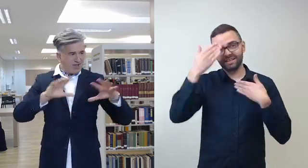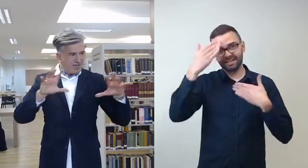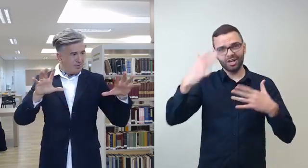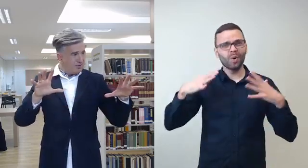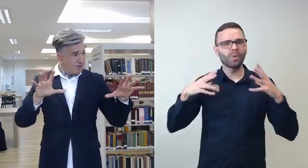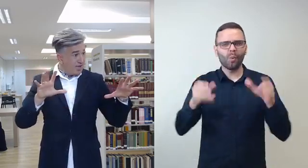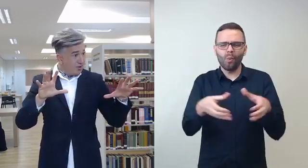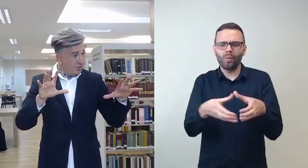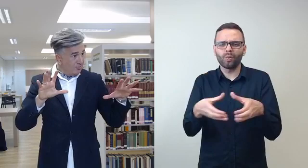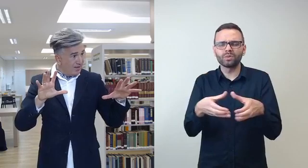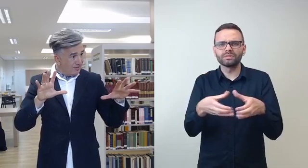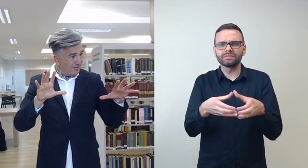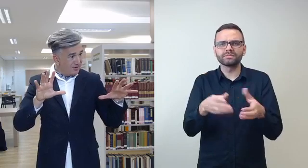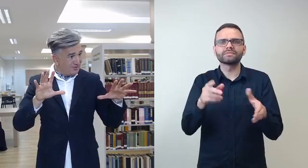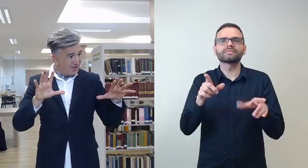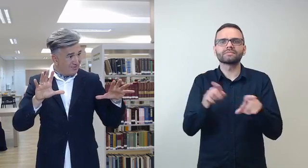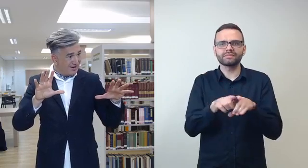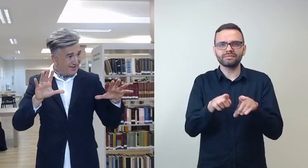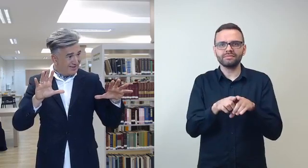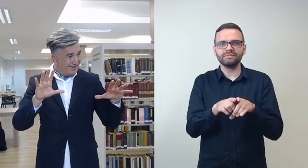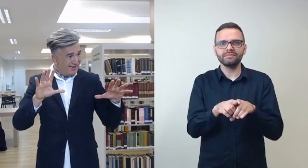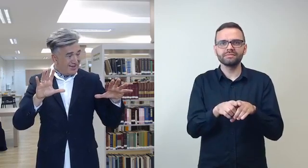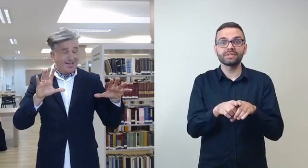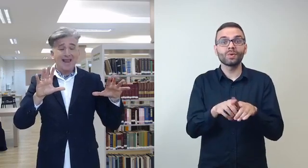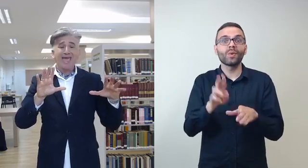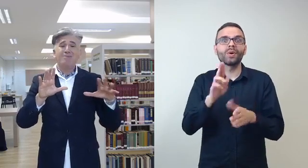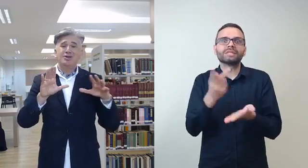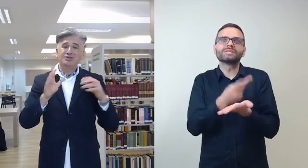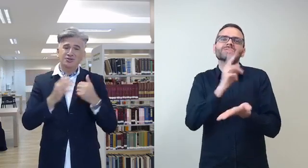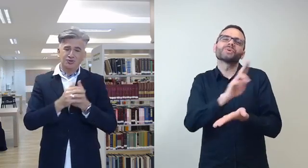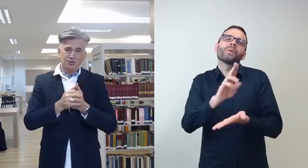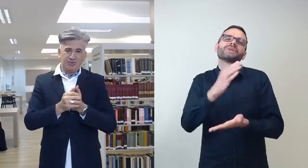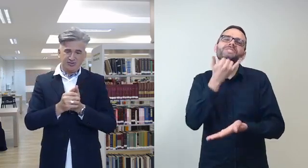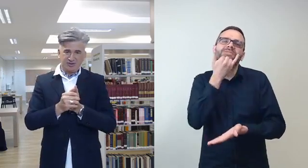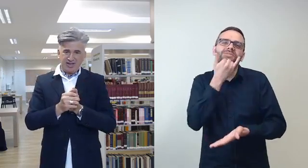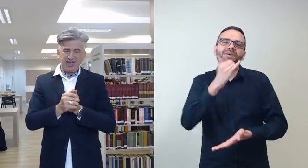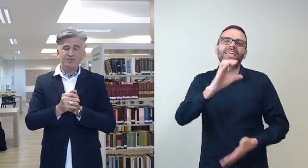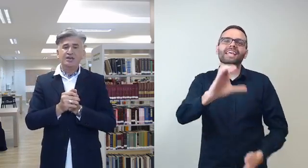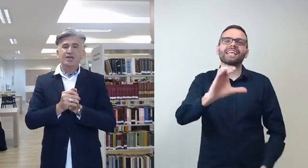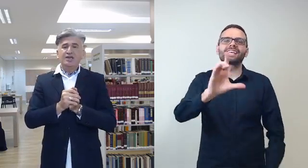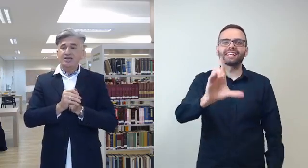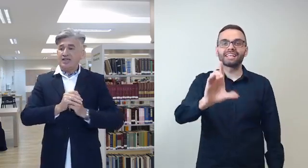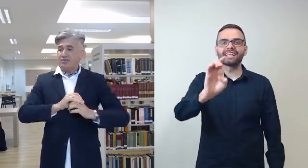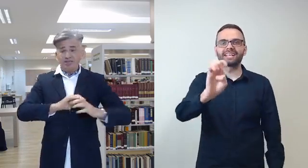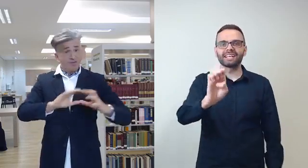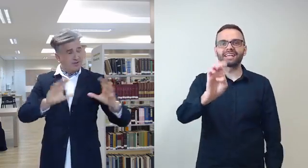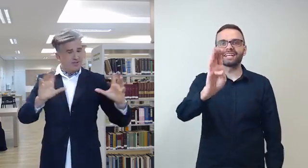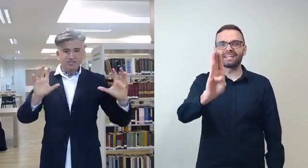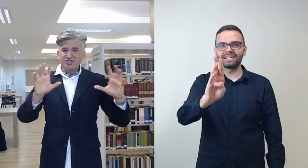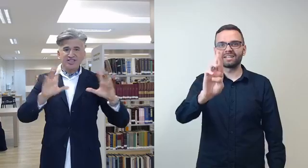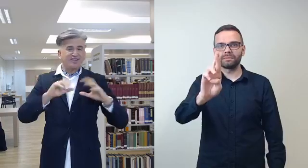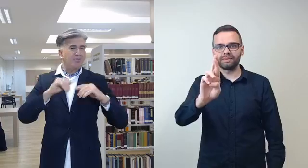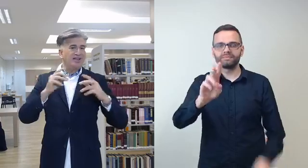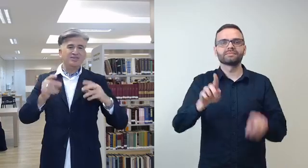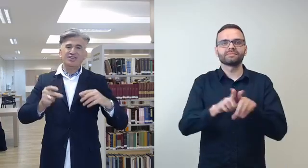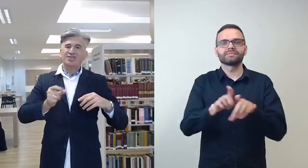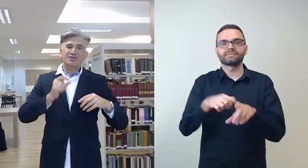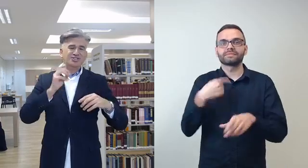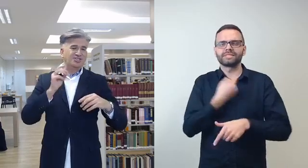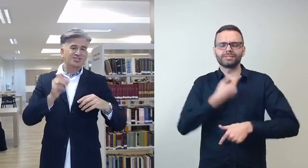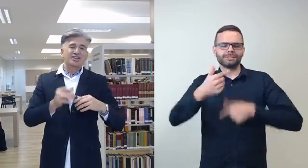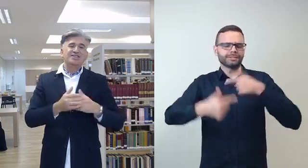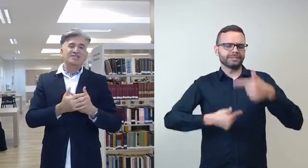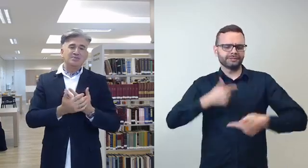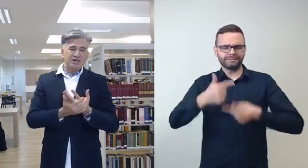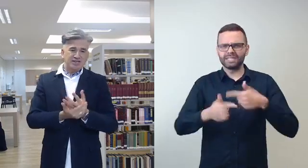uma equipe, errei o nome, né? Não é pastor Eber, né? Kleber, desculpa, pastor Kleber, e tem uma equipe toda, a gente está trabalhando aqui, ó